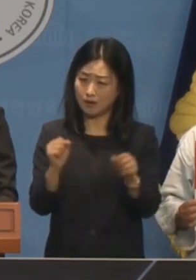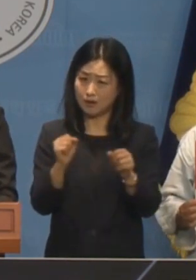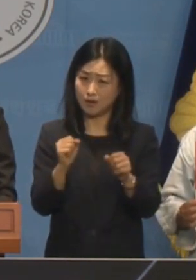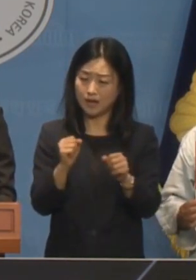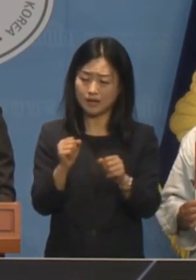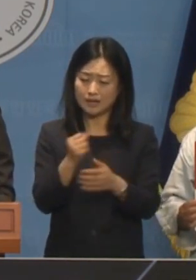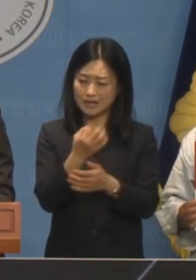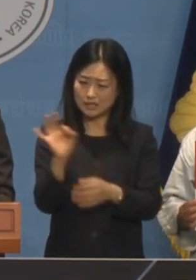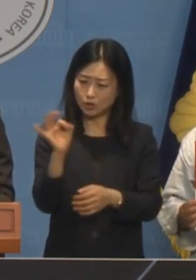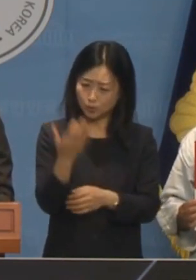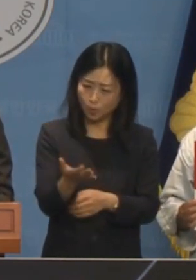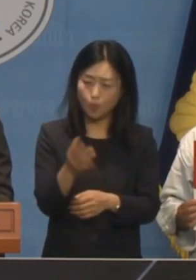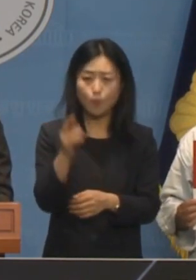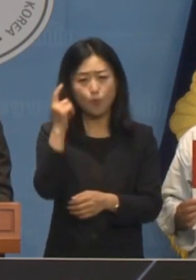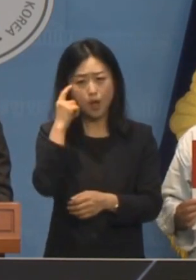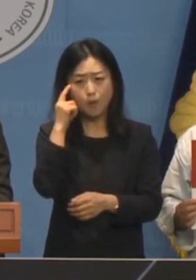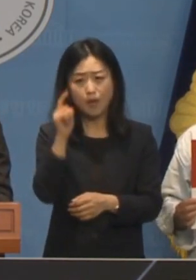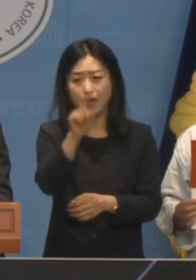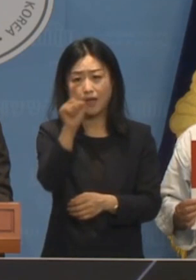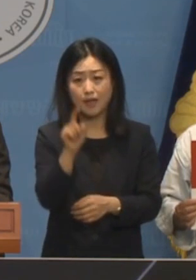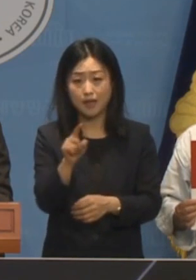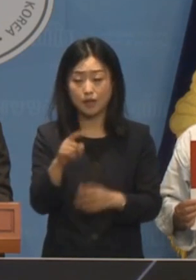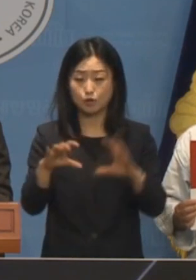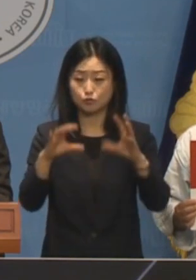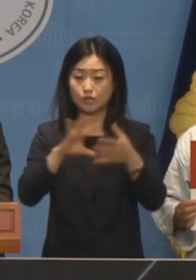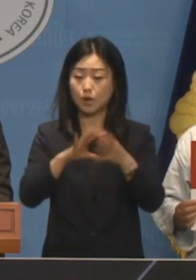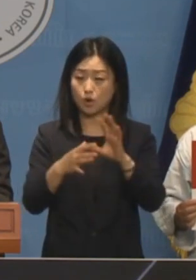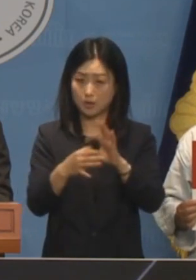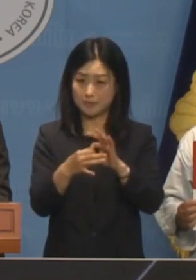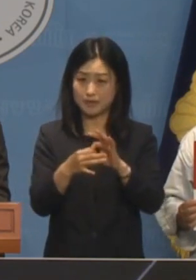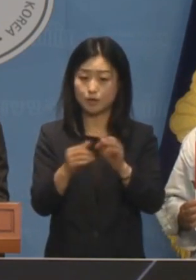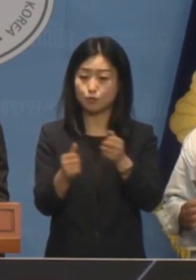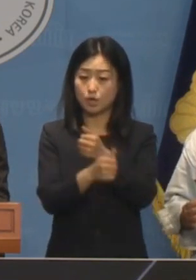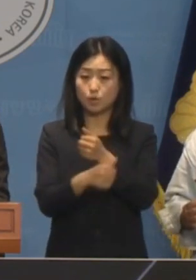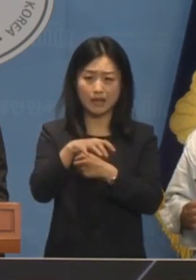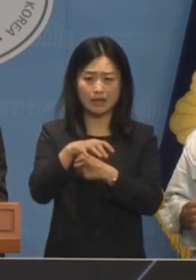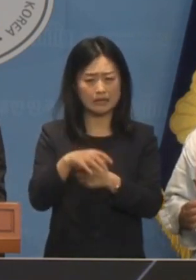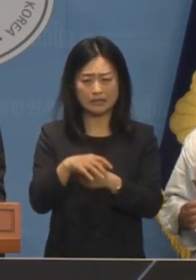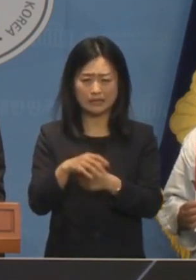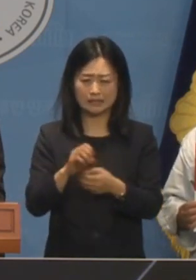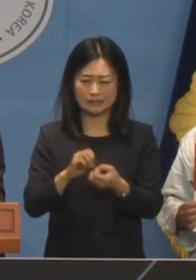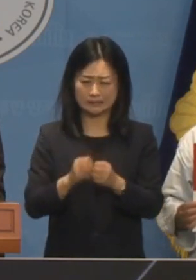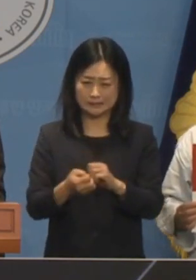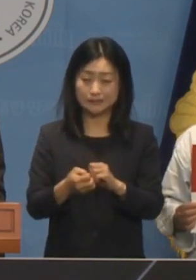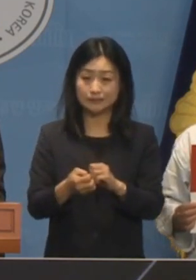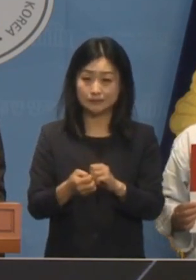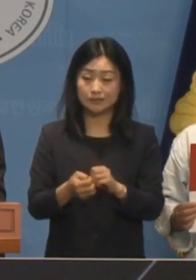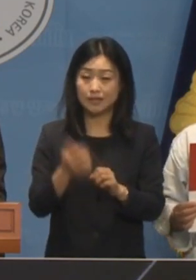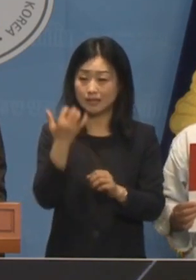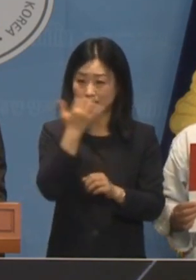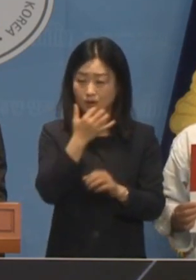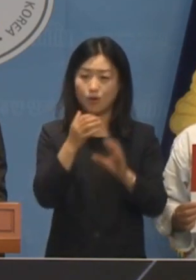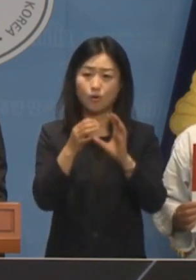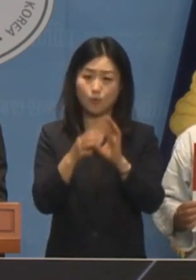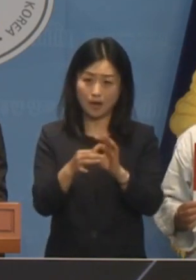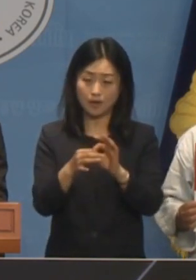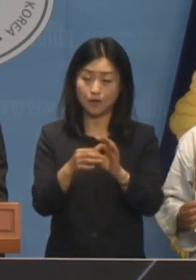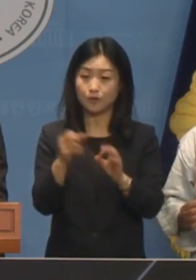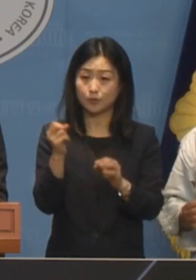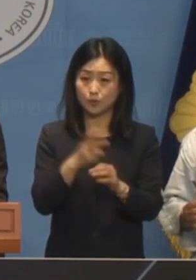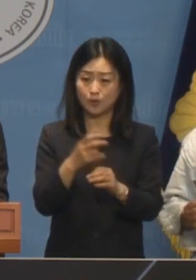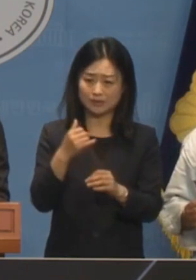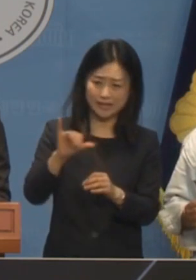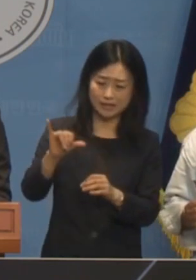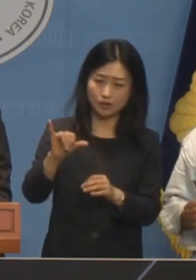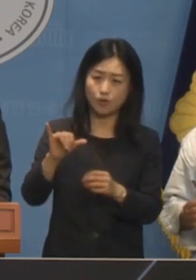있다. 이는 가장 공정해야 할 국제올림픽위원회가 변질된 탓이고 성혁명과 젠더 이데올로기 세력에